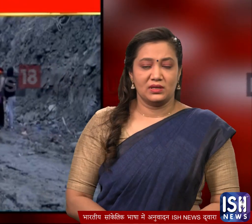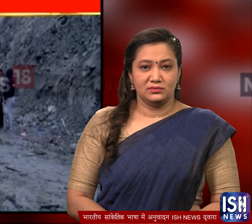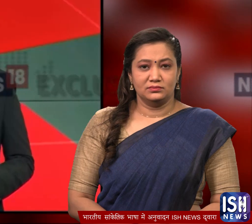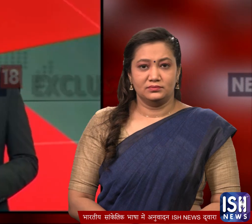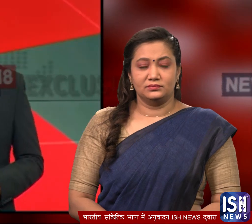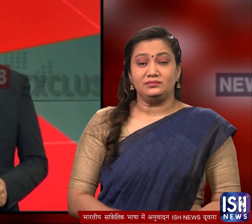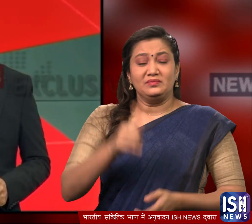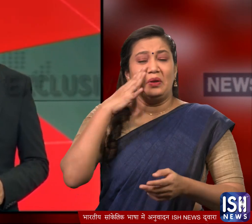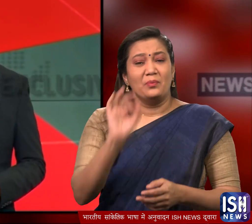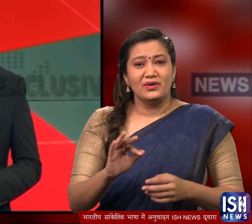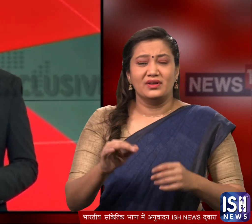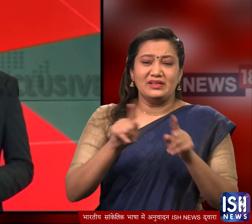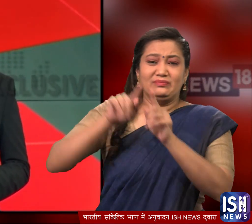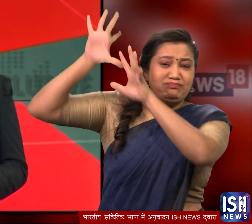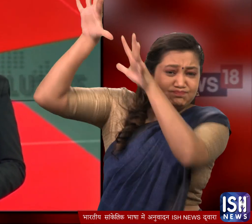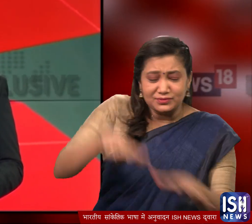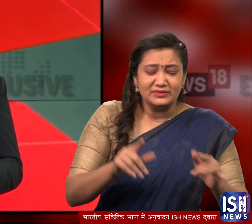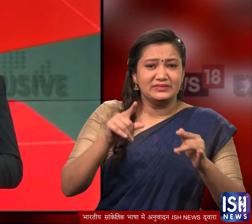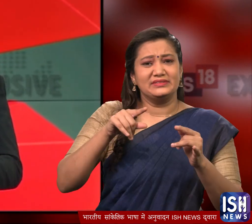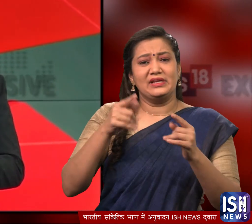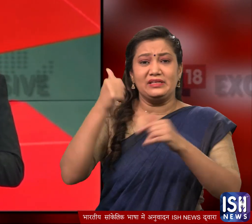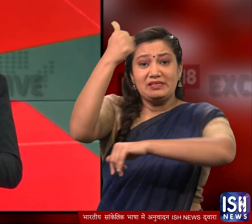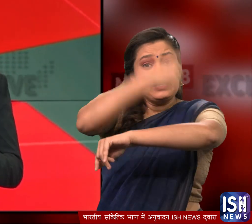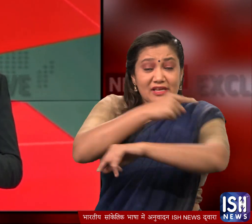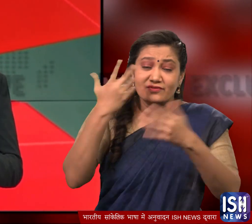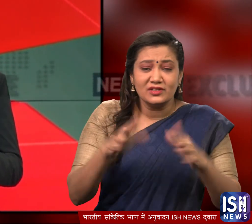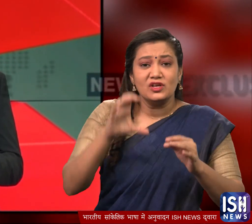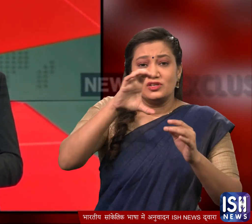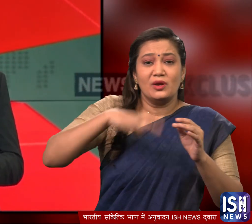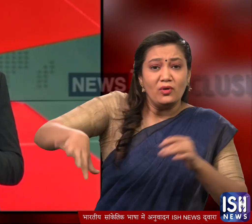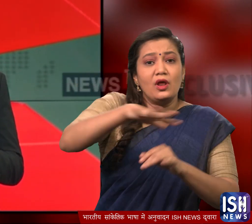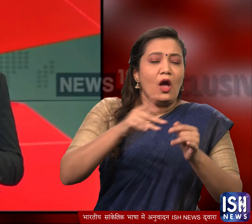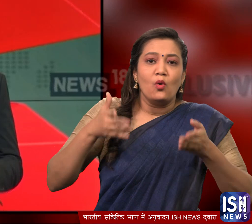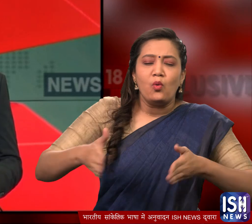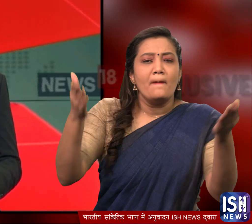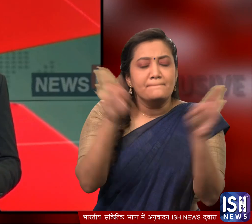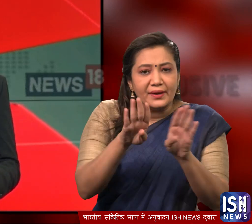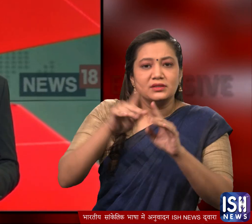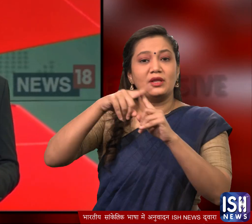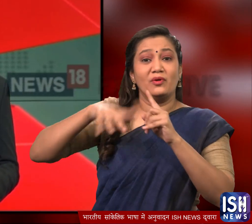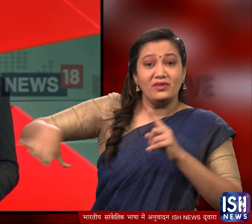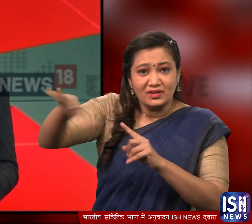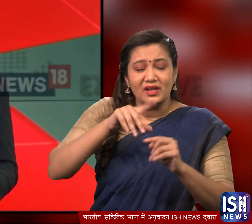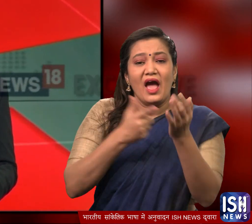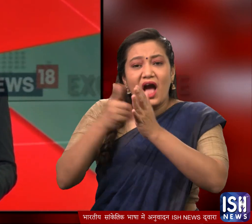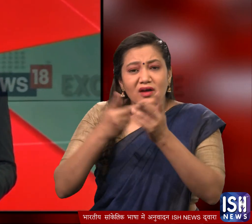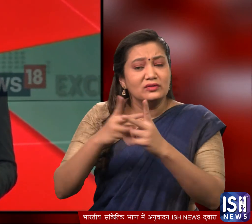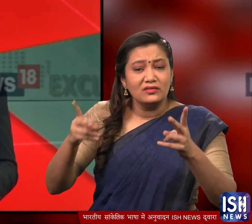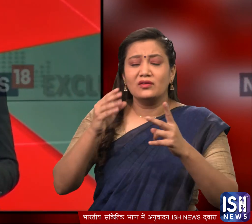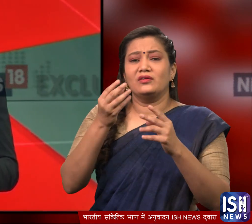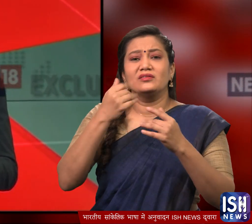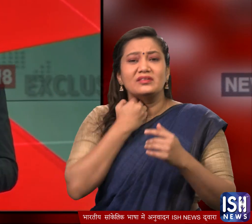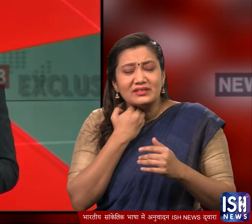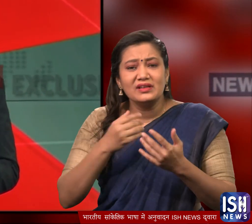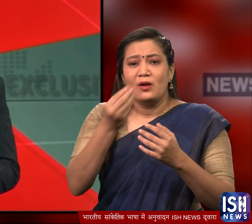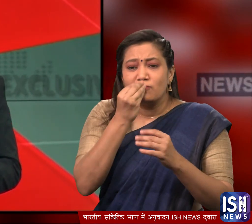सके। सौभाग्य की एक बात यह कि ग्लेशियर टूटने से तबाही के 6 दिन बाद भी चमोली में रास्ते बंद हैं। तपोवन के आसपास के गांवों तक